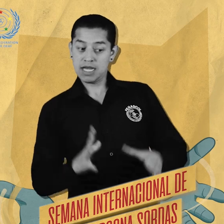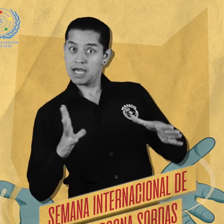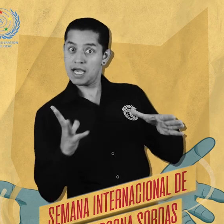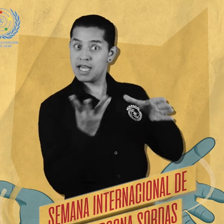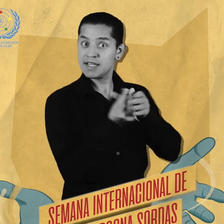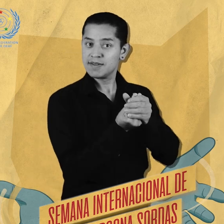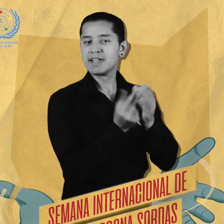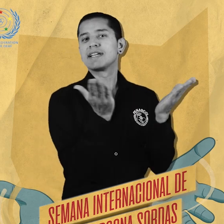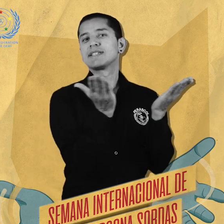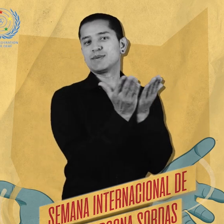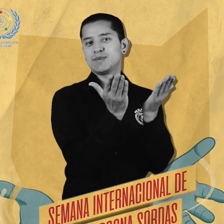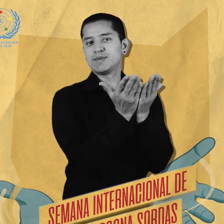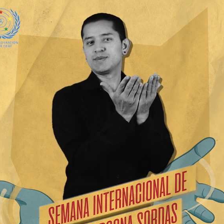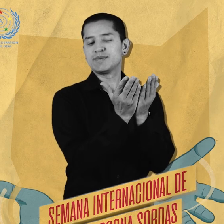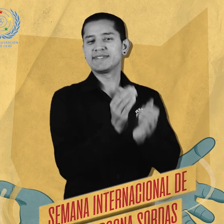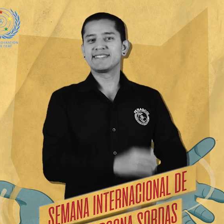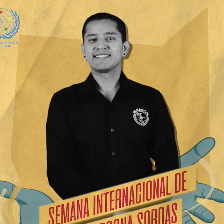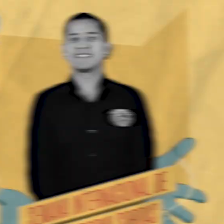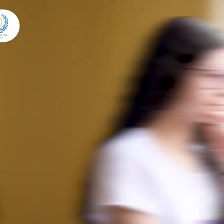Educación inclusiva.